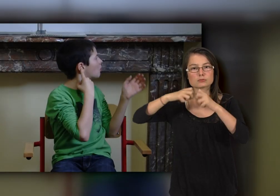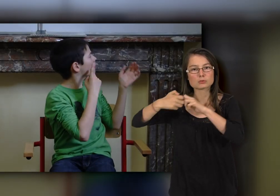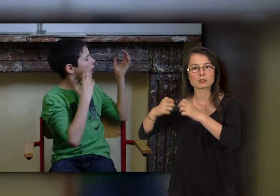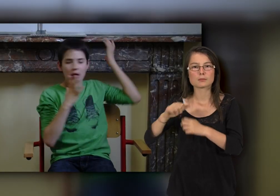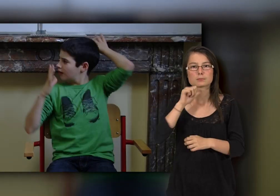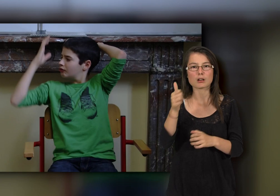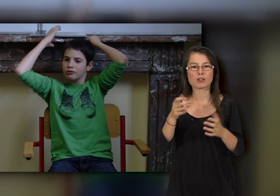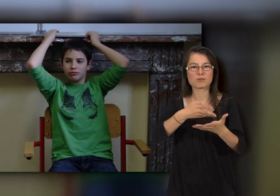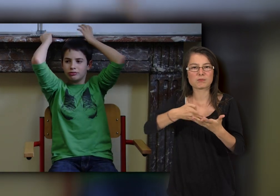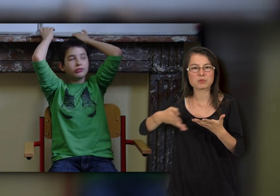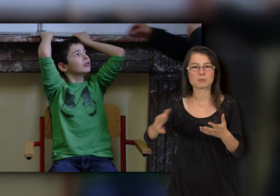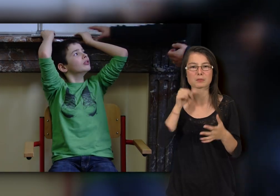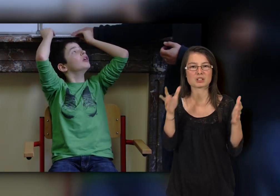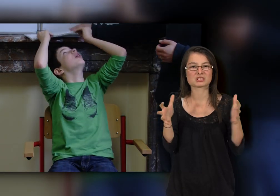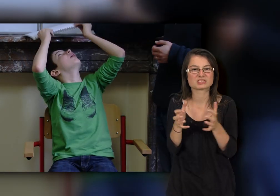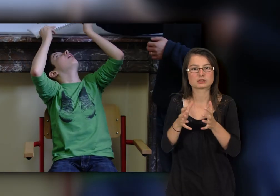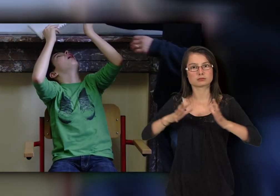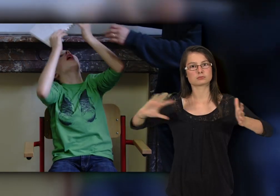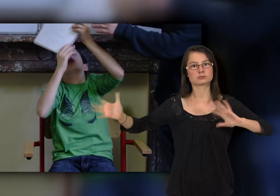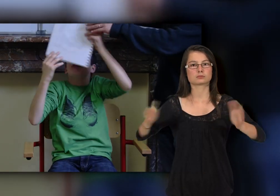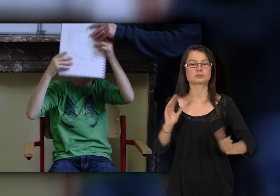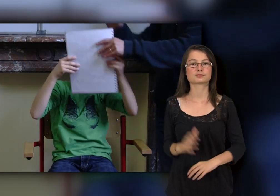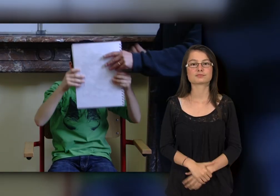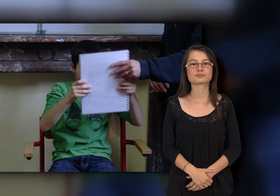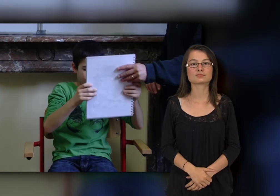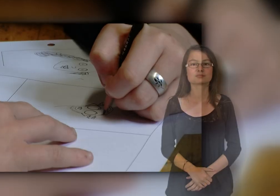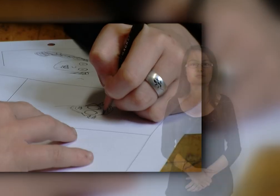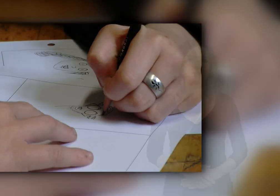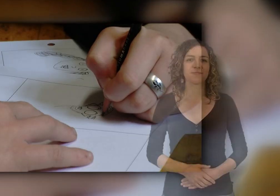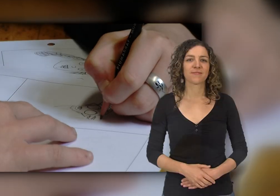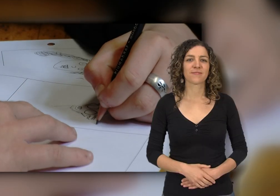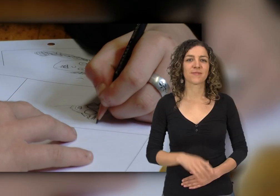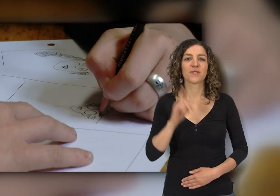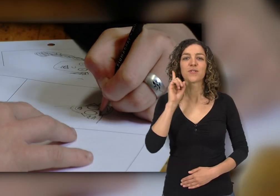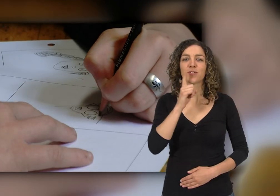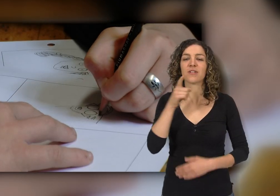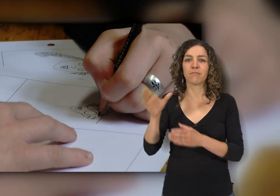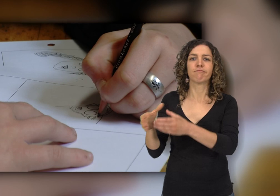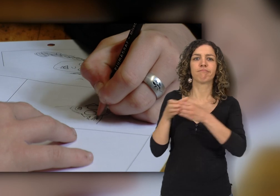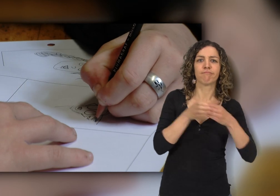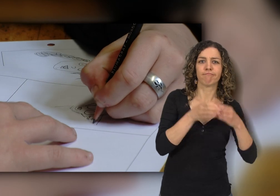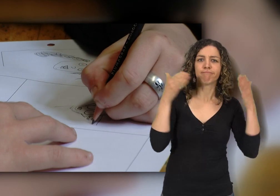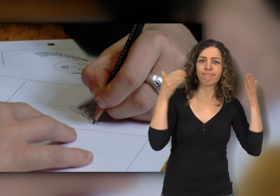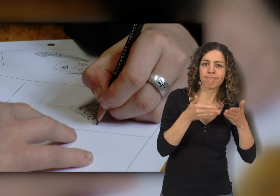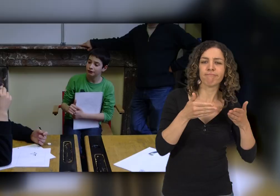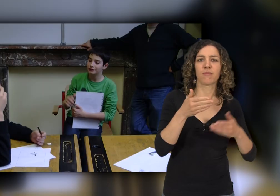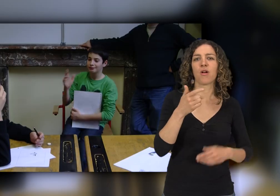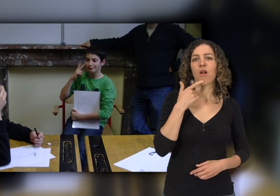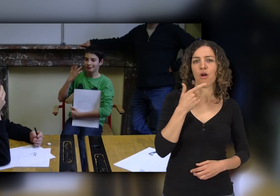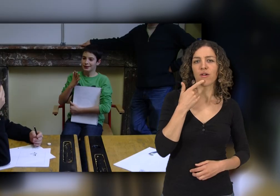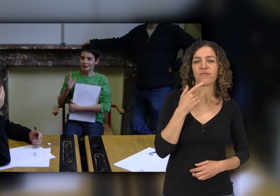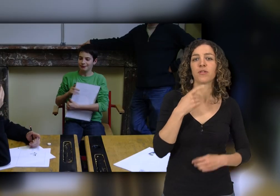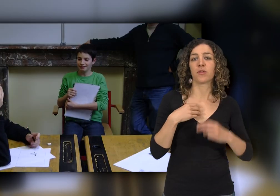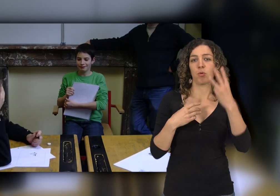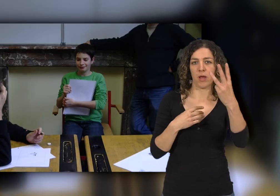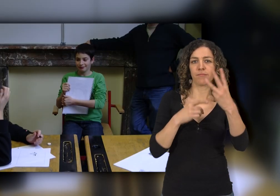français. C'est juste. Et les francophones, le néerlandais. Et si les deux cours se passaient ensemble au même endroit, on risquerait d'avoir un léger souci. C'est